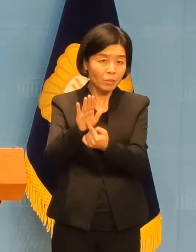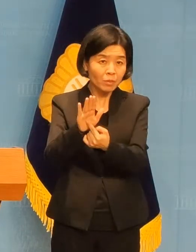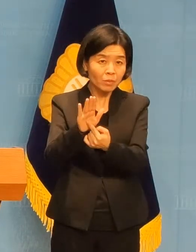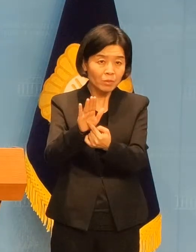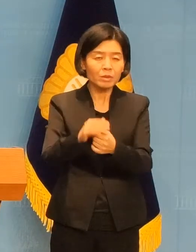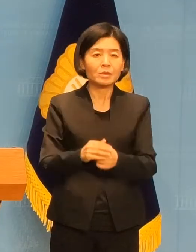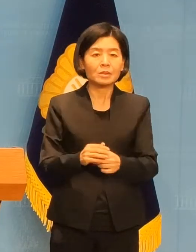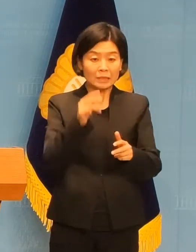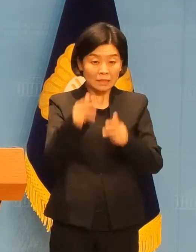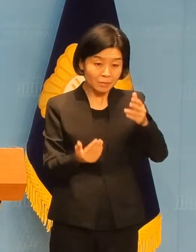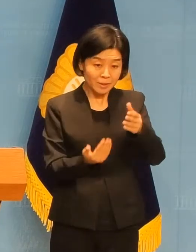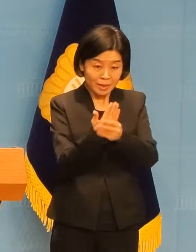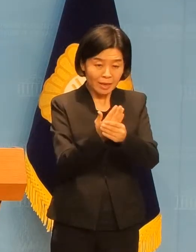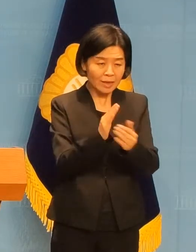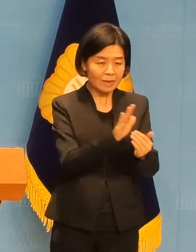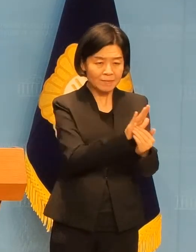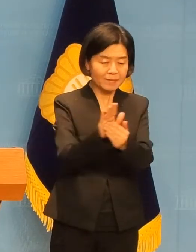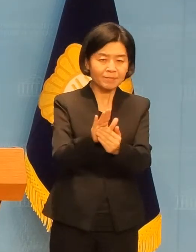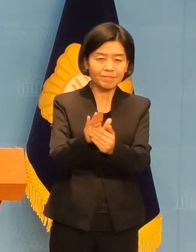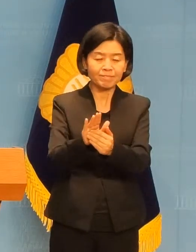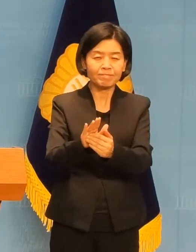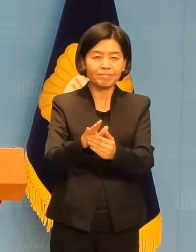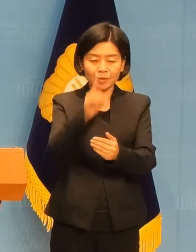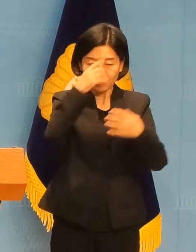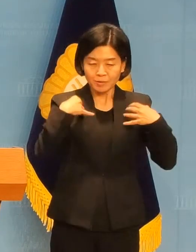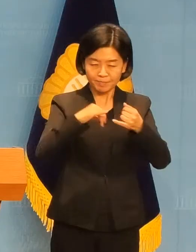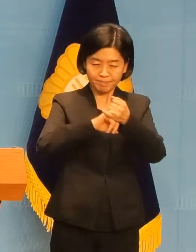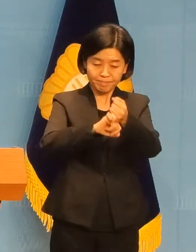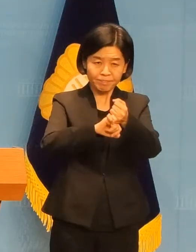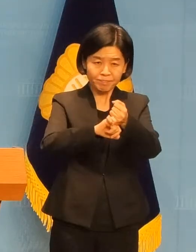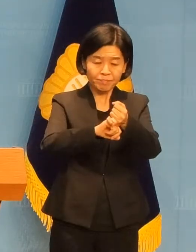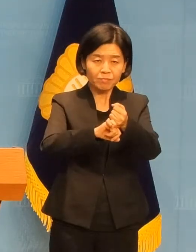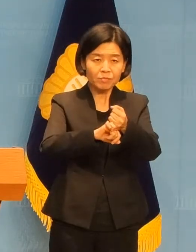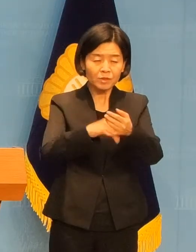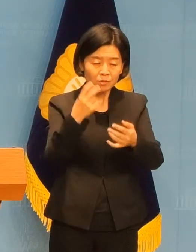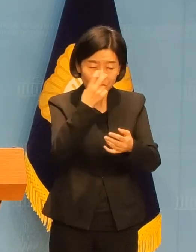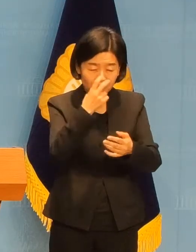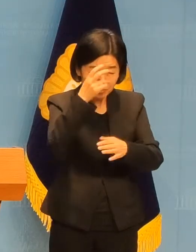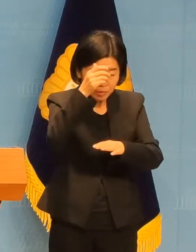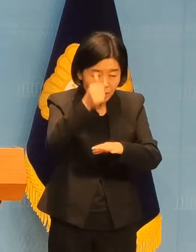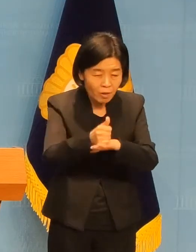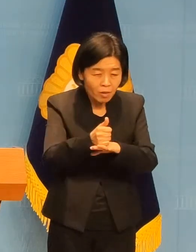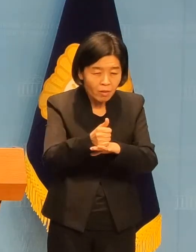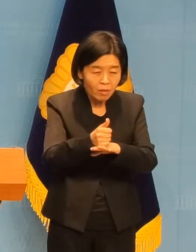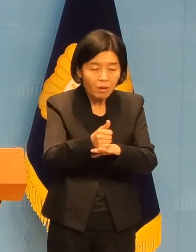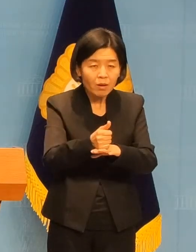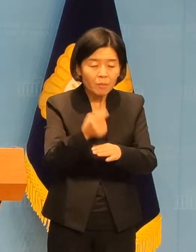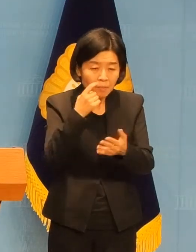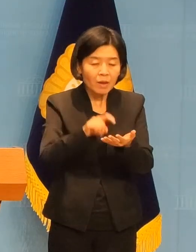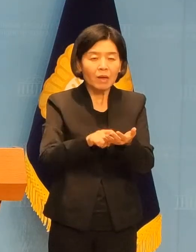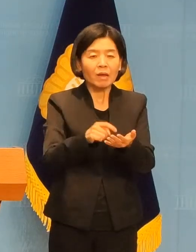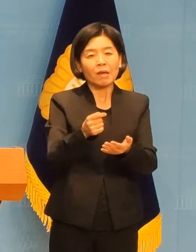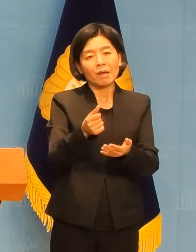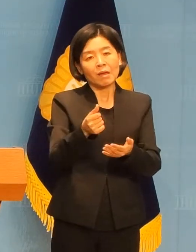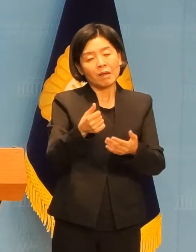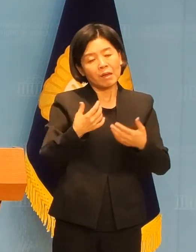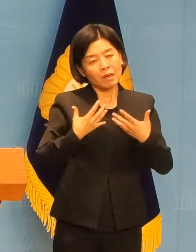전쟁을 선포한 정부의 약속과는 달리 이번 결과는 실망스럽고 아니합니다.